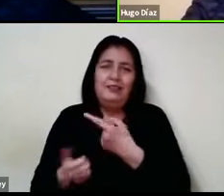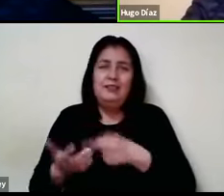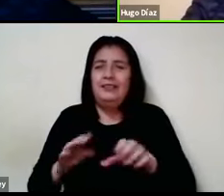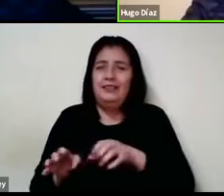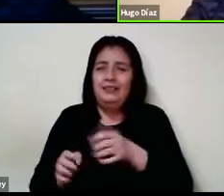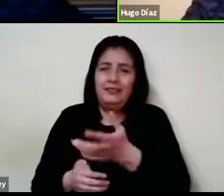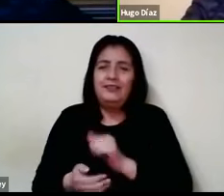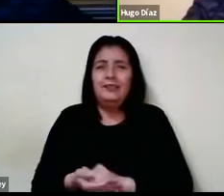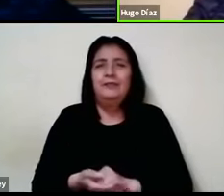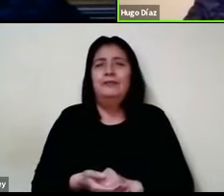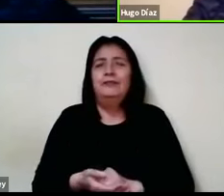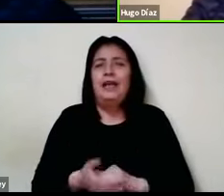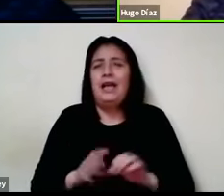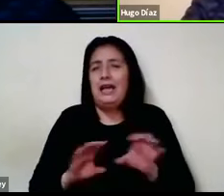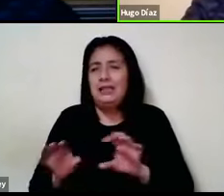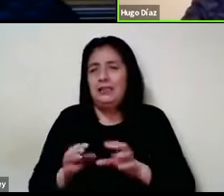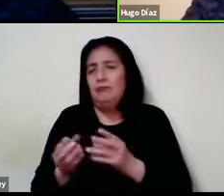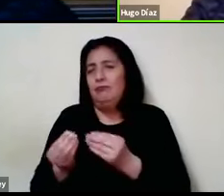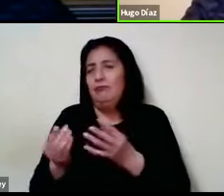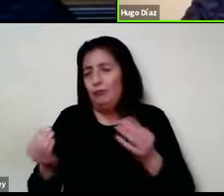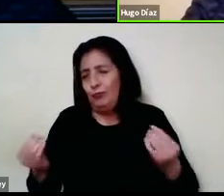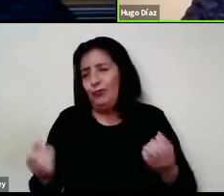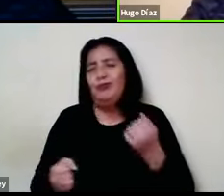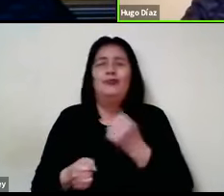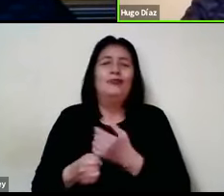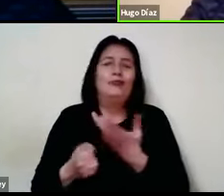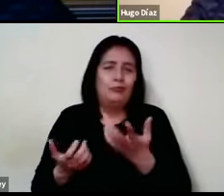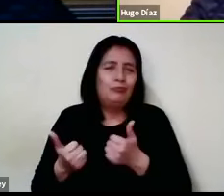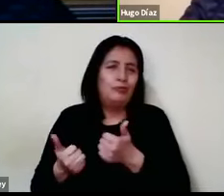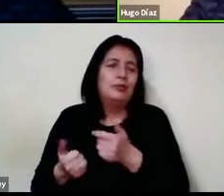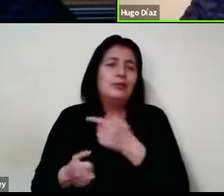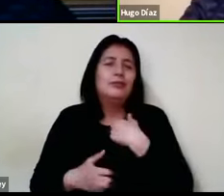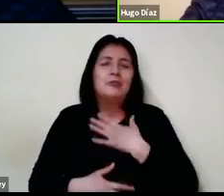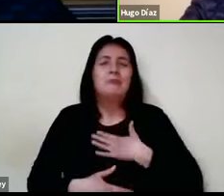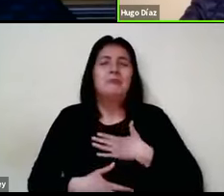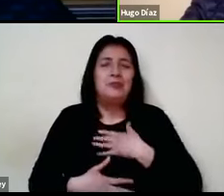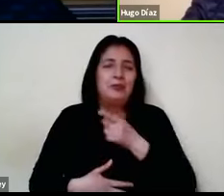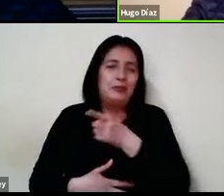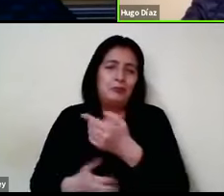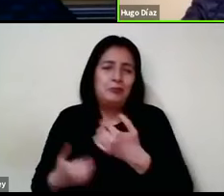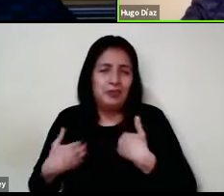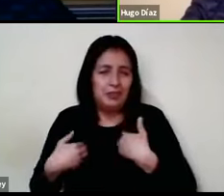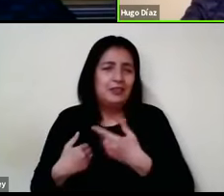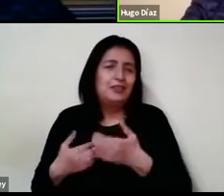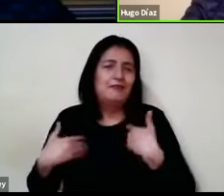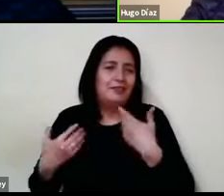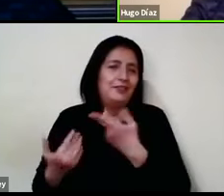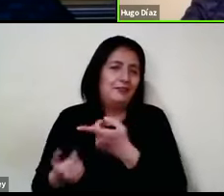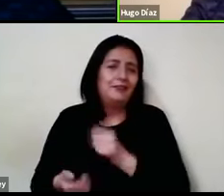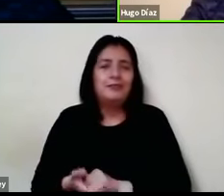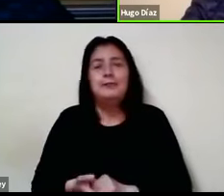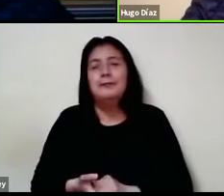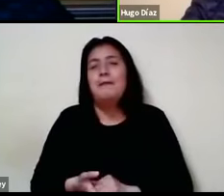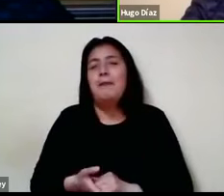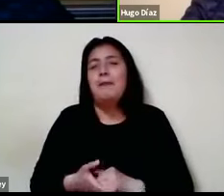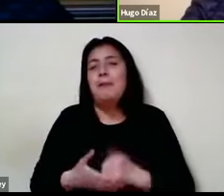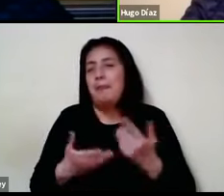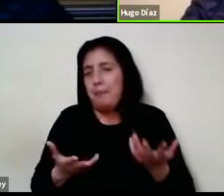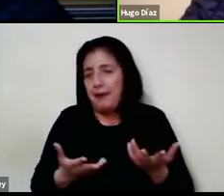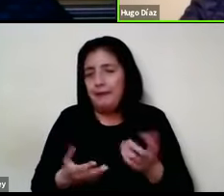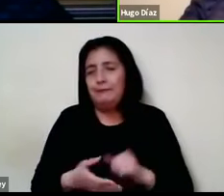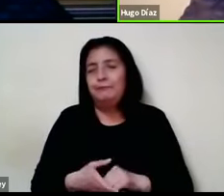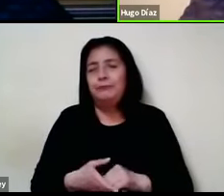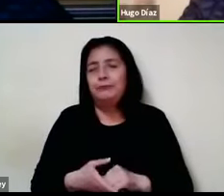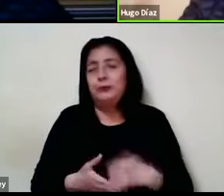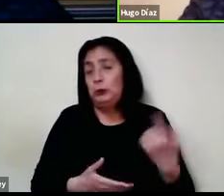desarrollando, hacer bastante obra. Y creo que las satisfacciones que tú tienes de